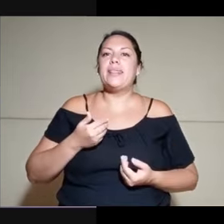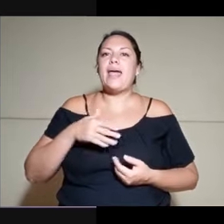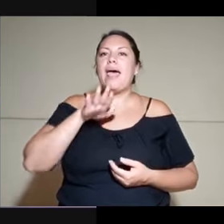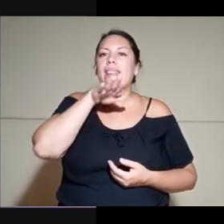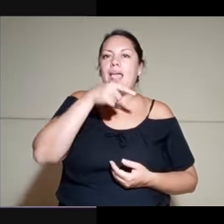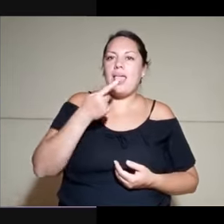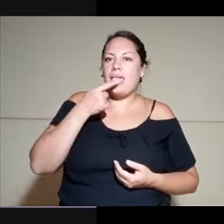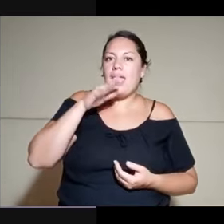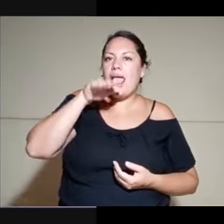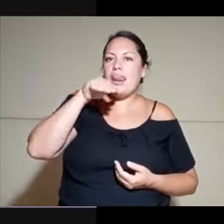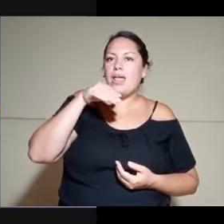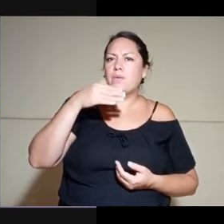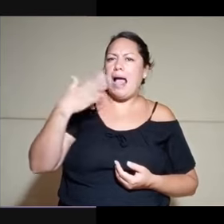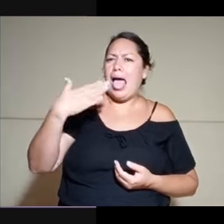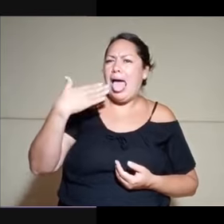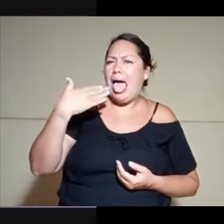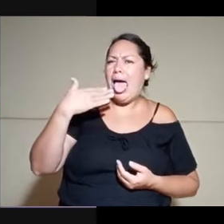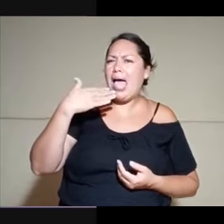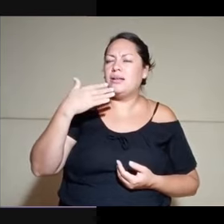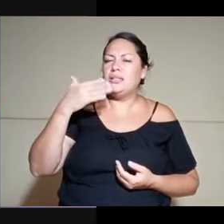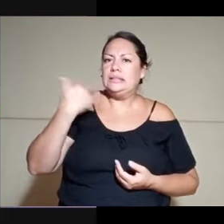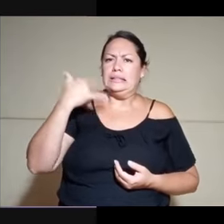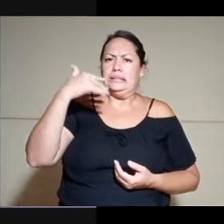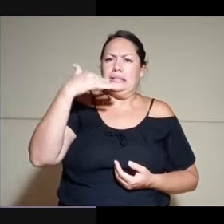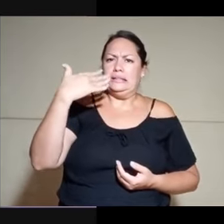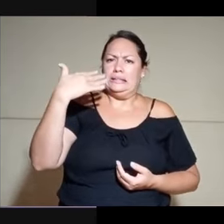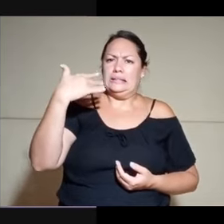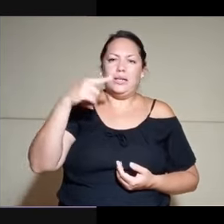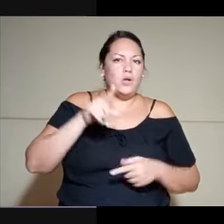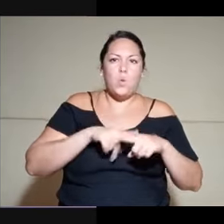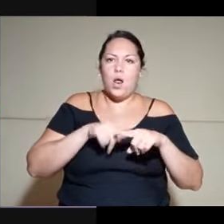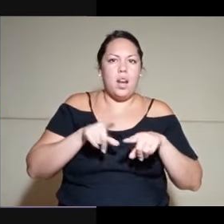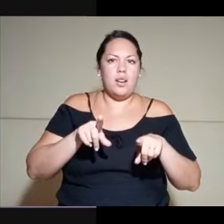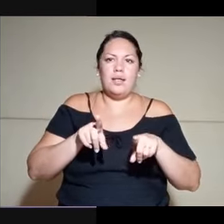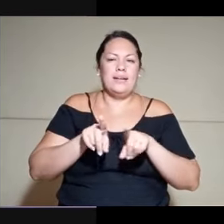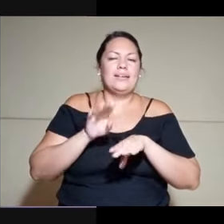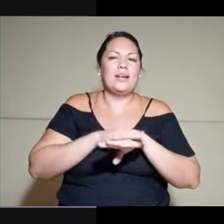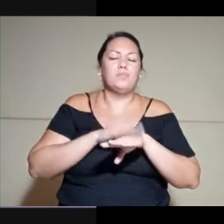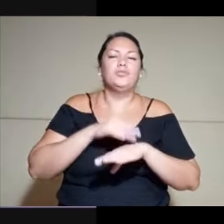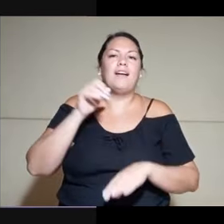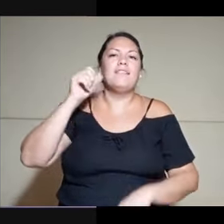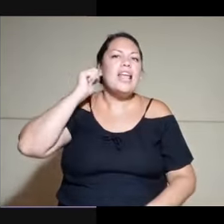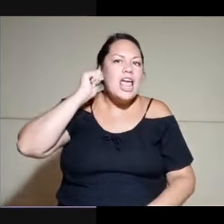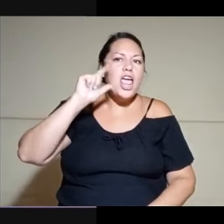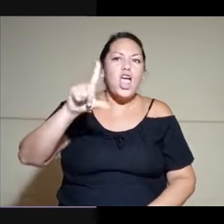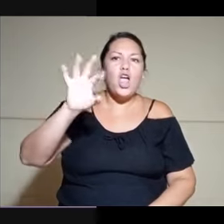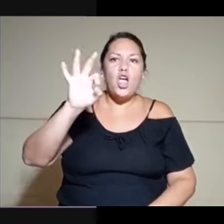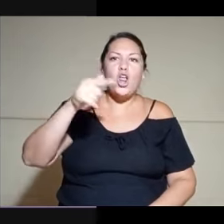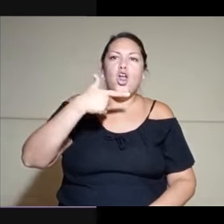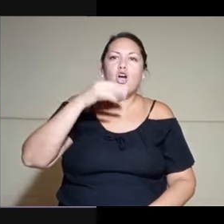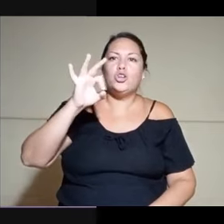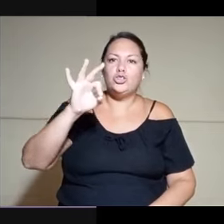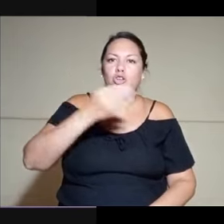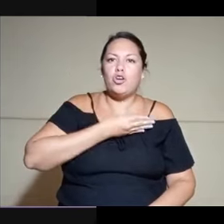Y también permite parte de la sensibilidad de la parte posterior de la lengua. Es decir, cuando nos quemamos, nos arde, nos duele la lengua en la